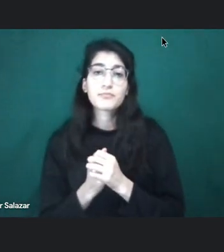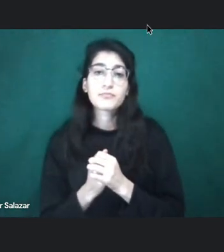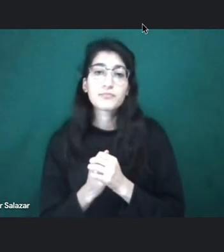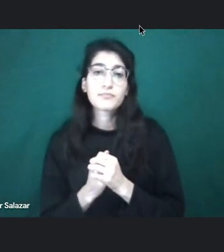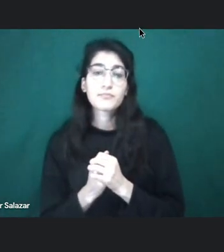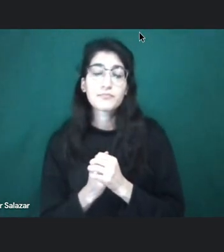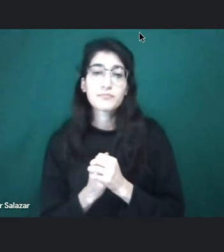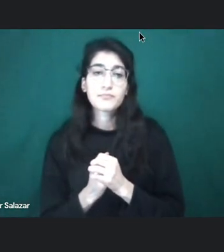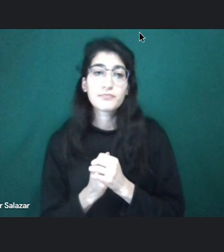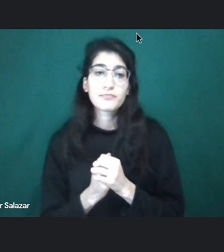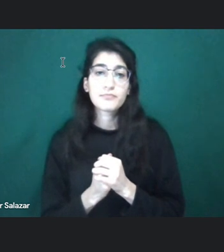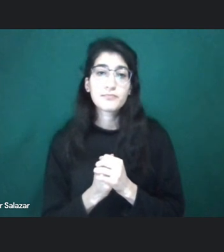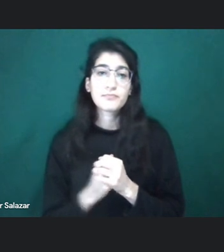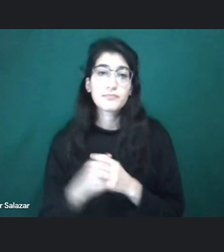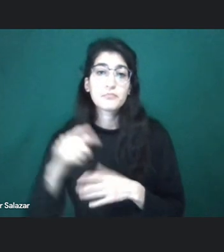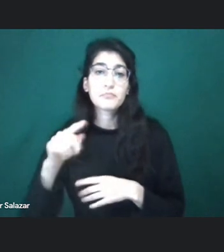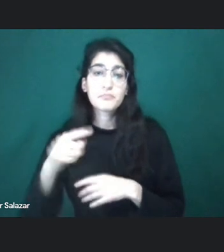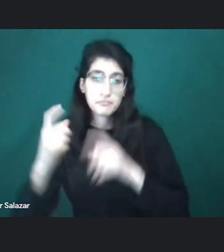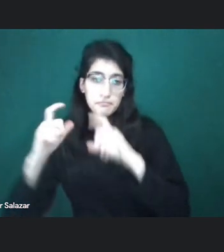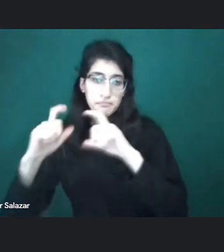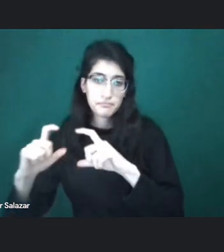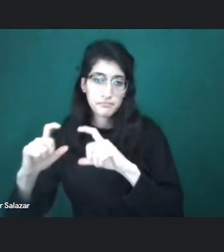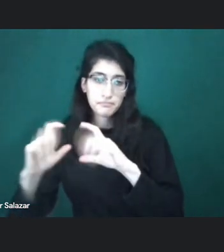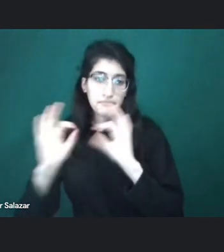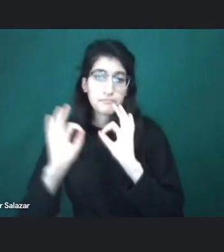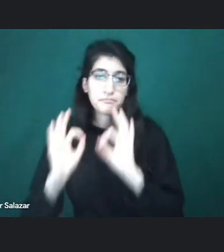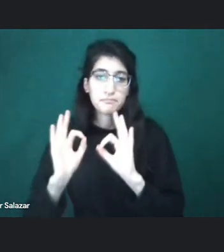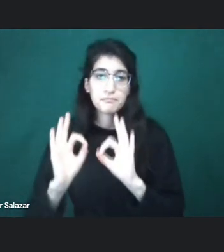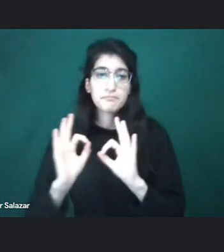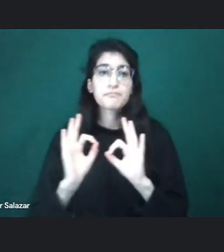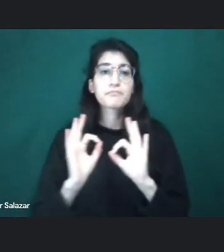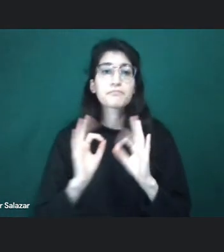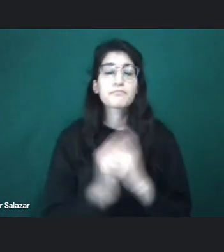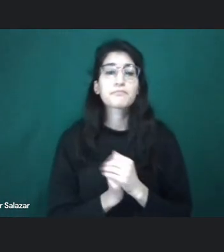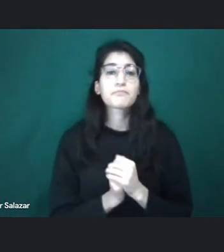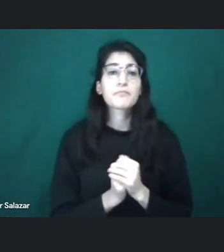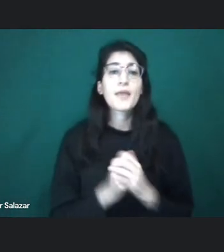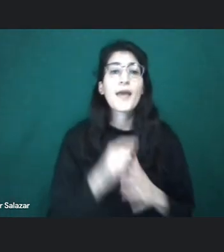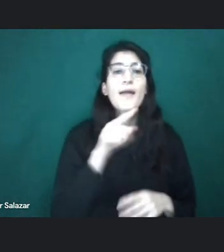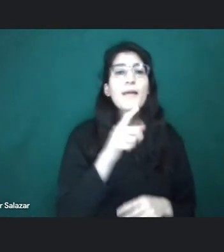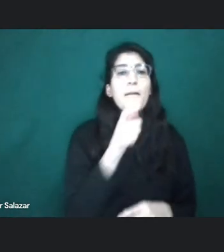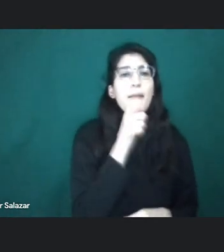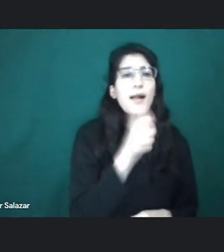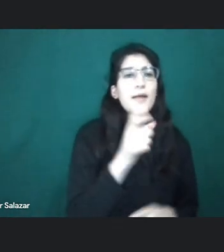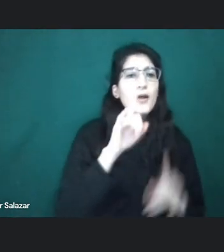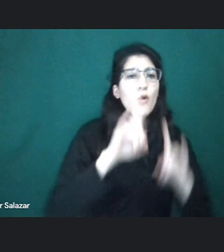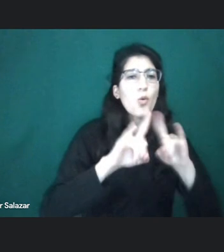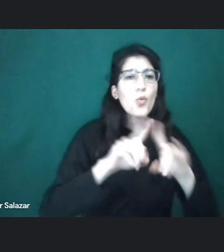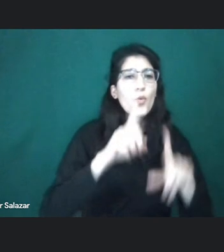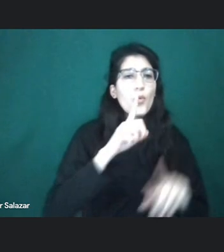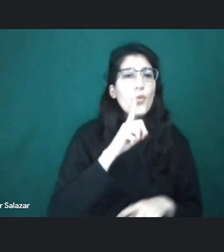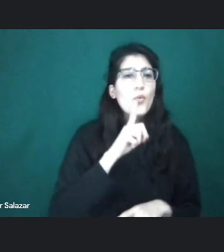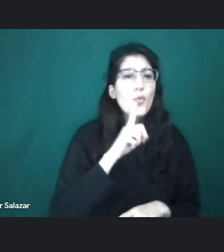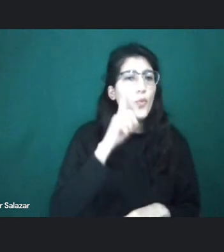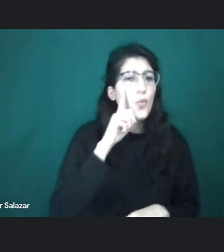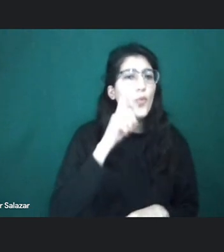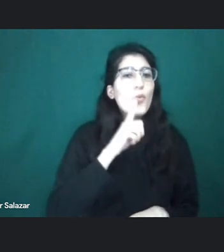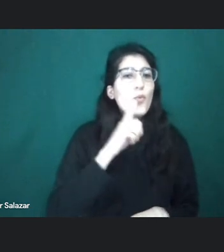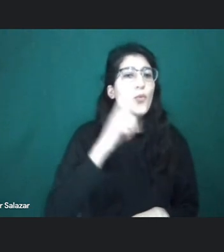Civil and civil society. Bien. ¿Qué quería decir within? Esta palabra.